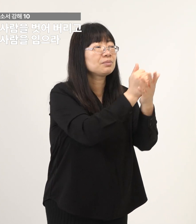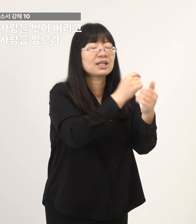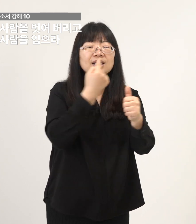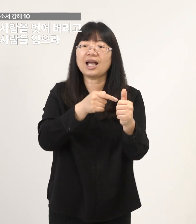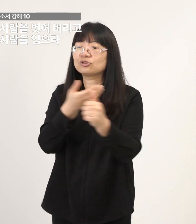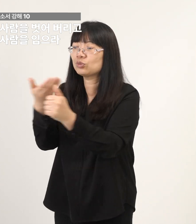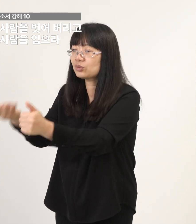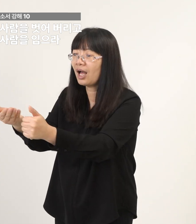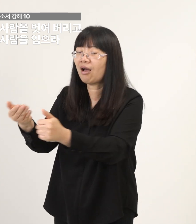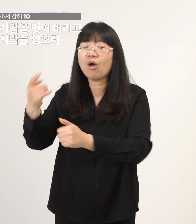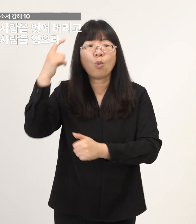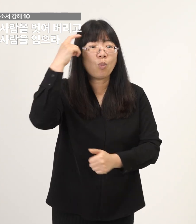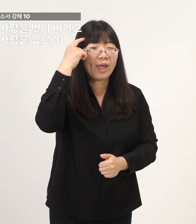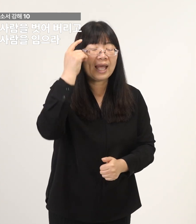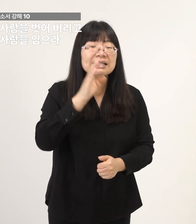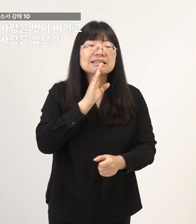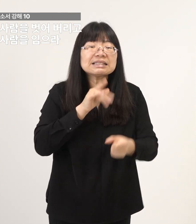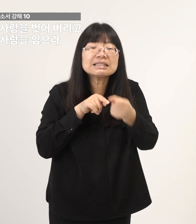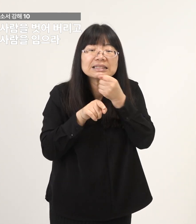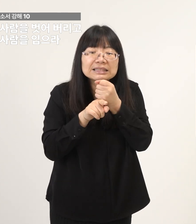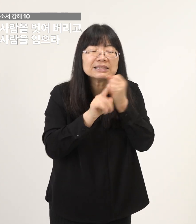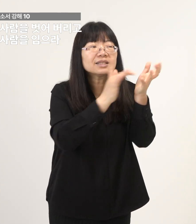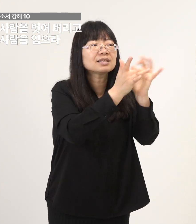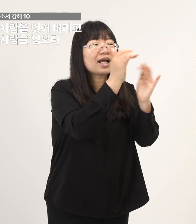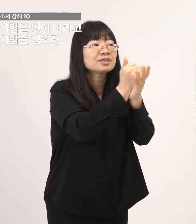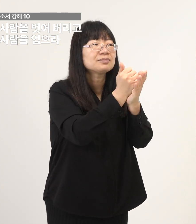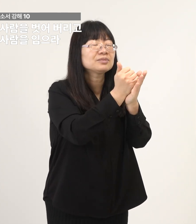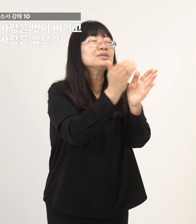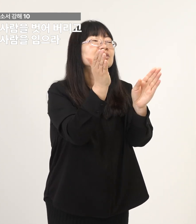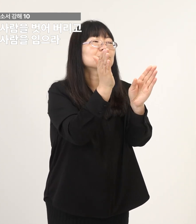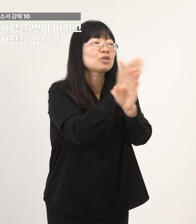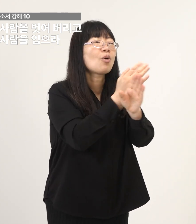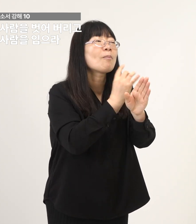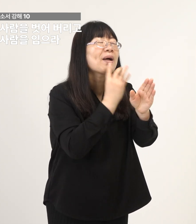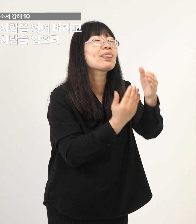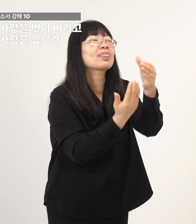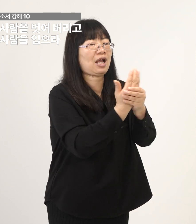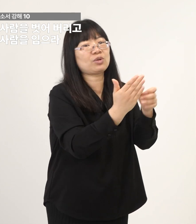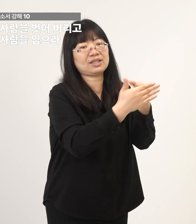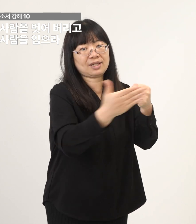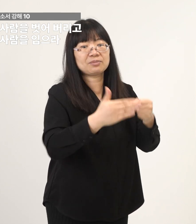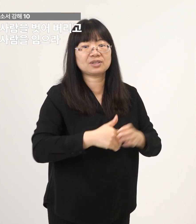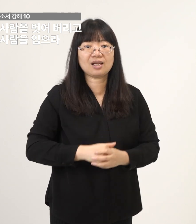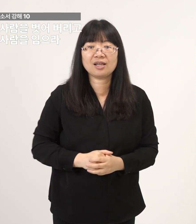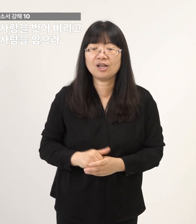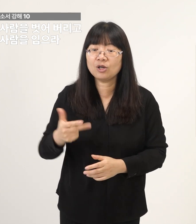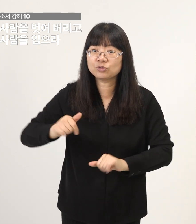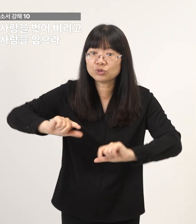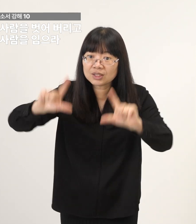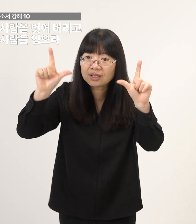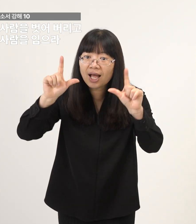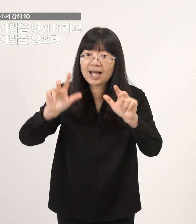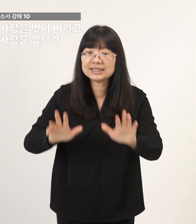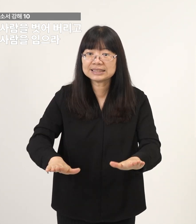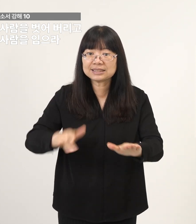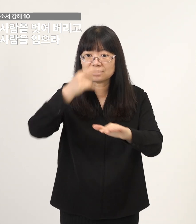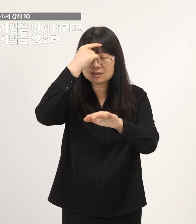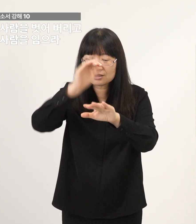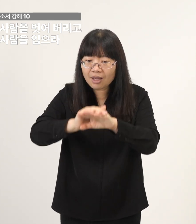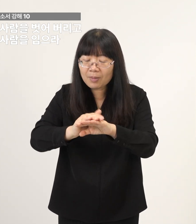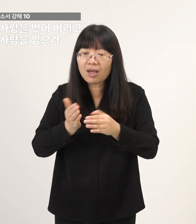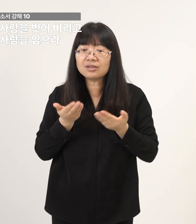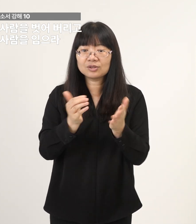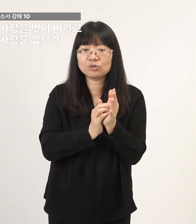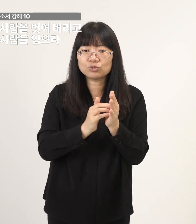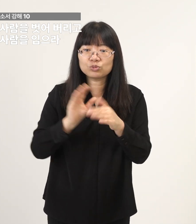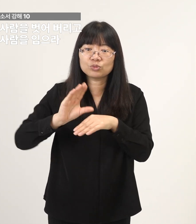왜? 진리는 그분에게서만 나오는 게 진리이기 때문에. 여러분, 주일날 이렇게 예배드리고